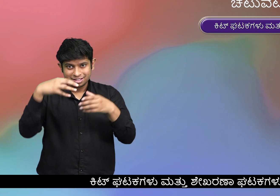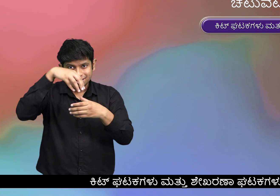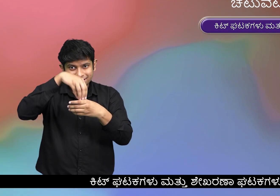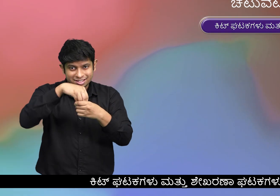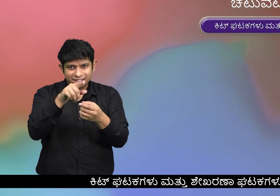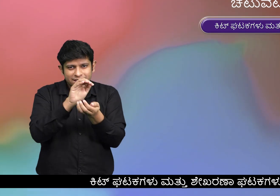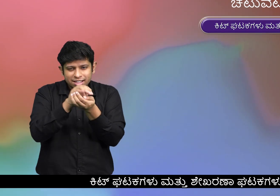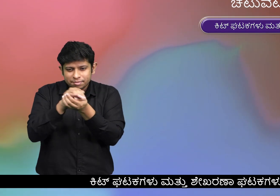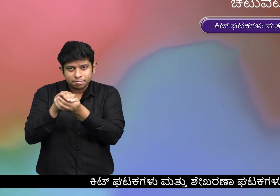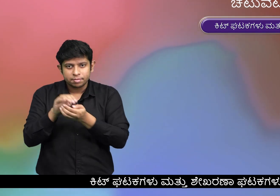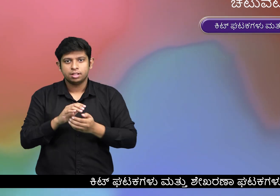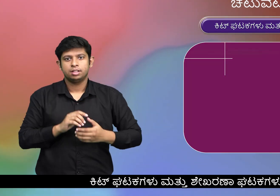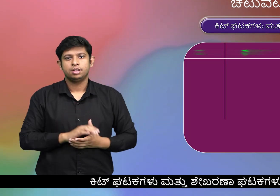ಮತ್ತು ಶೇಖರಣಾ ಘಟಕಗಳು.